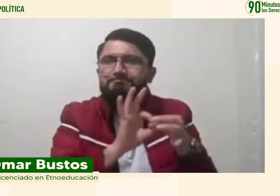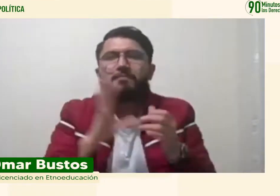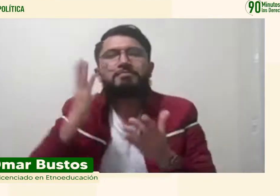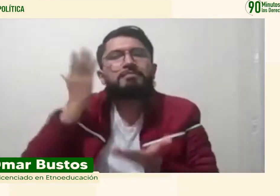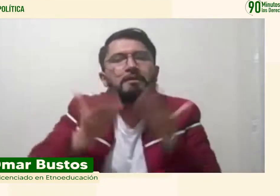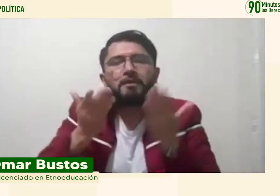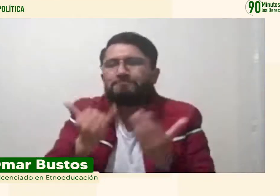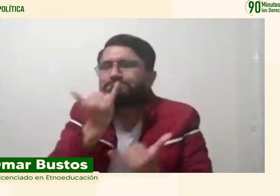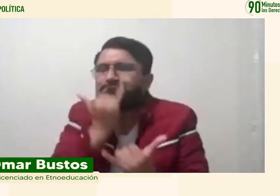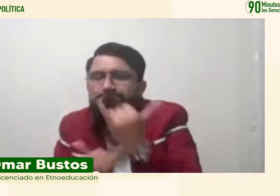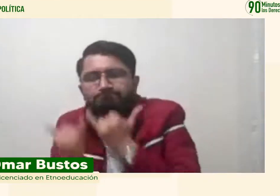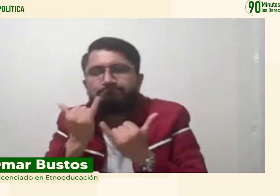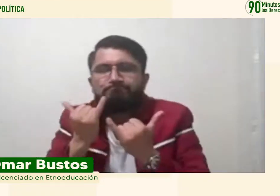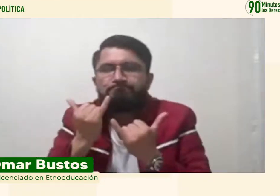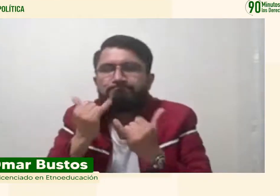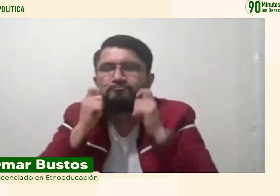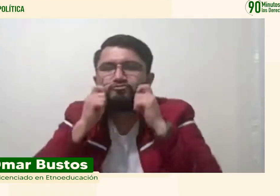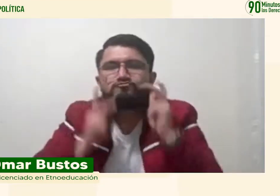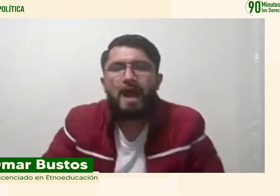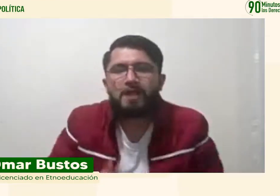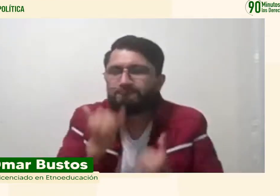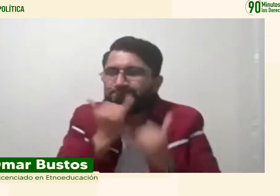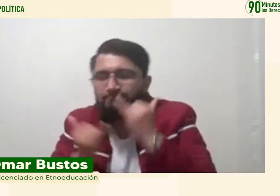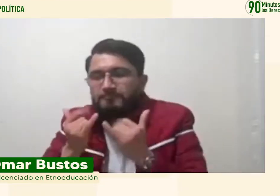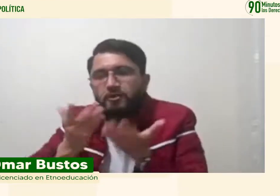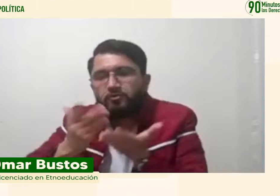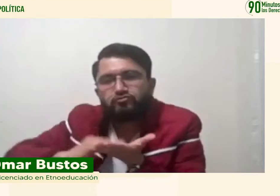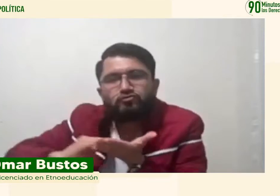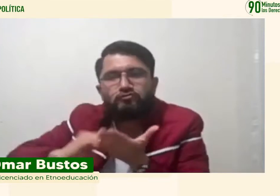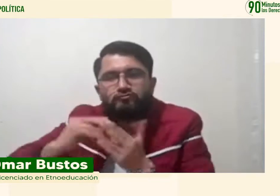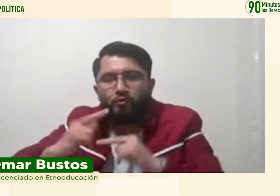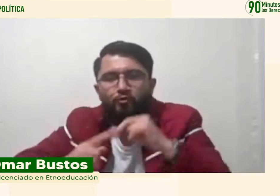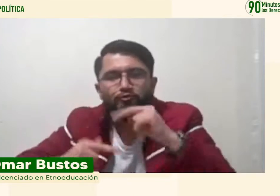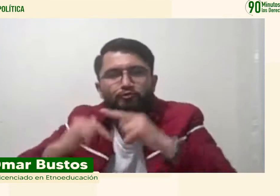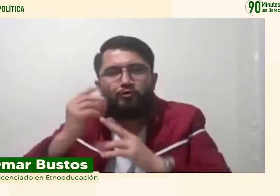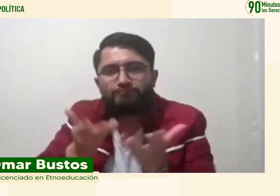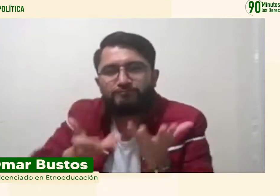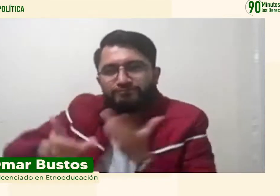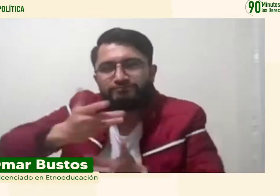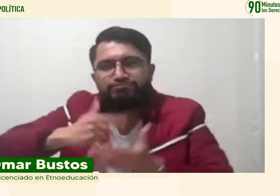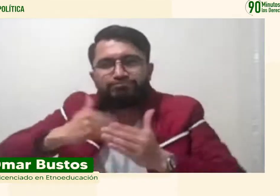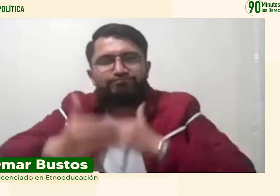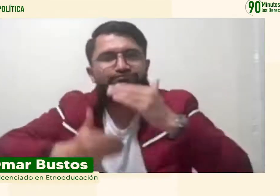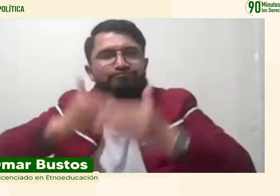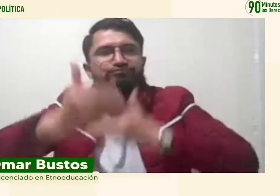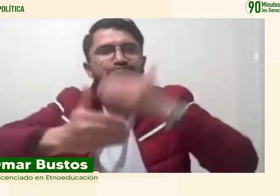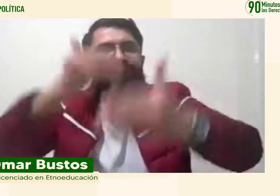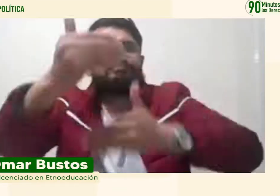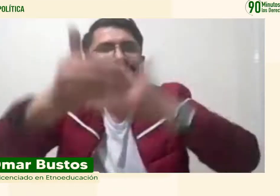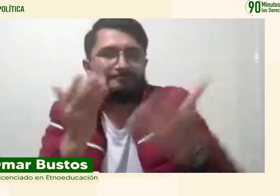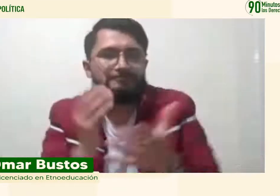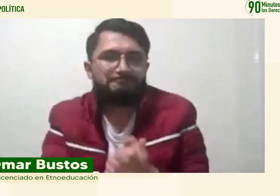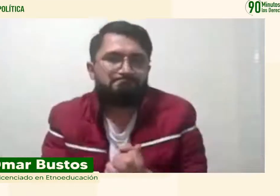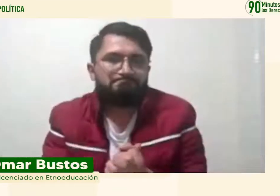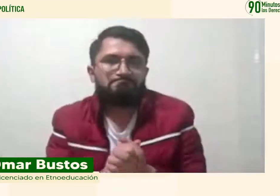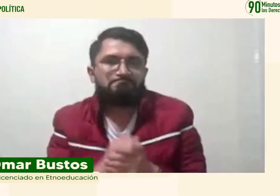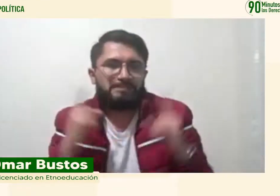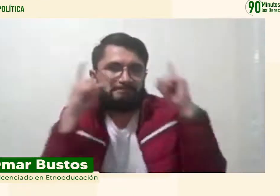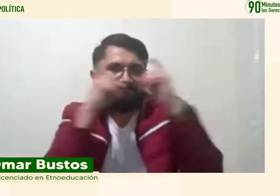que tenemos como personas sordas es muy importante si somos humanos y nos equivocamos pero estos errores se pueden solucionar y